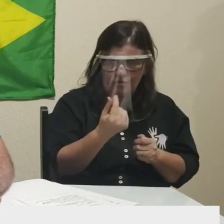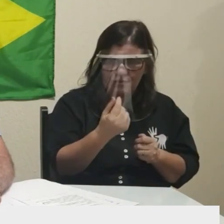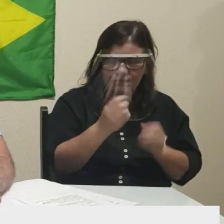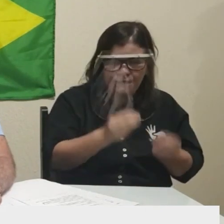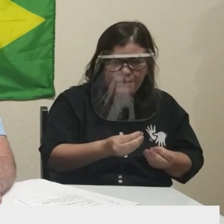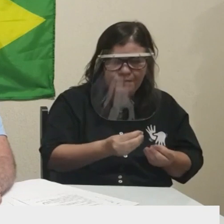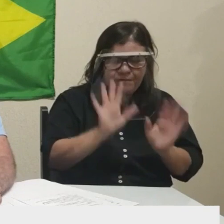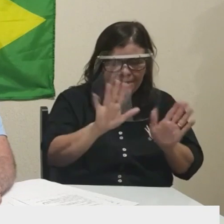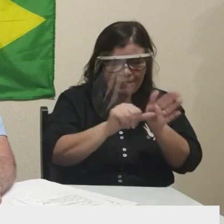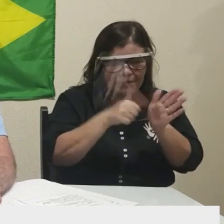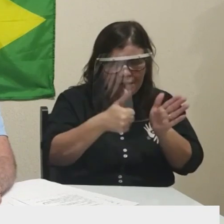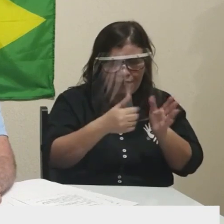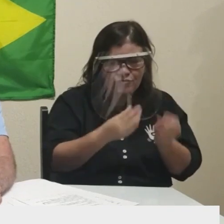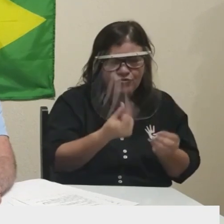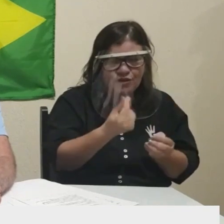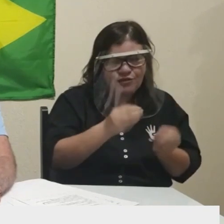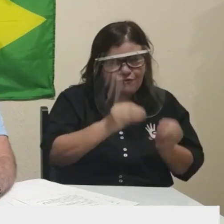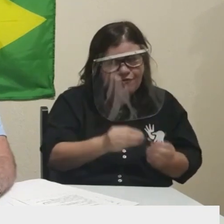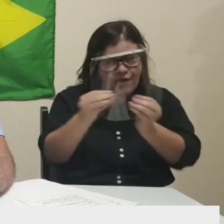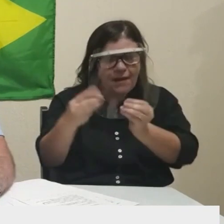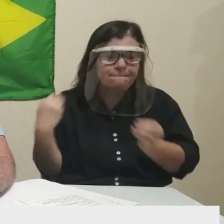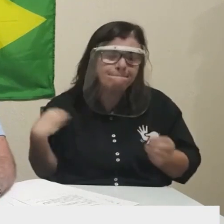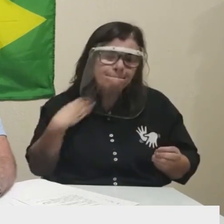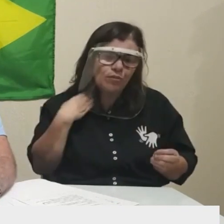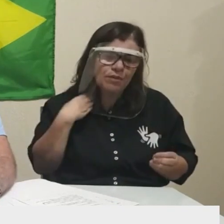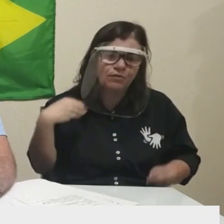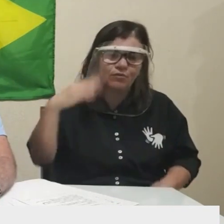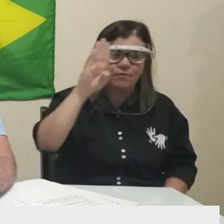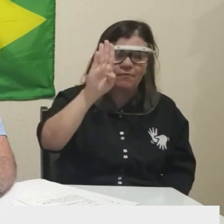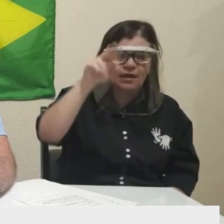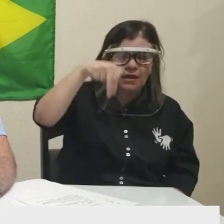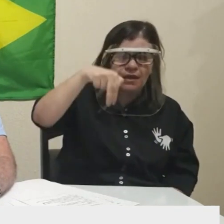Né? E o BNDES, então, estuda, faz tudo do.